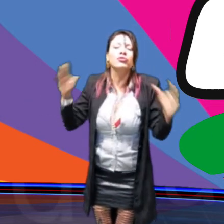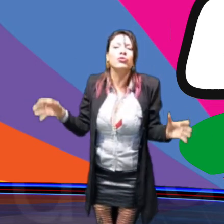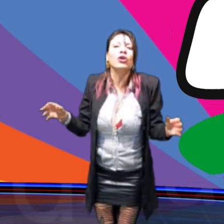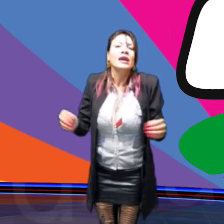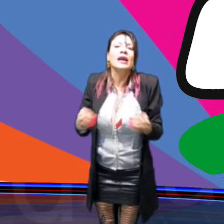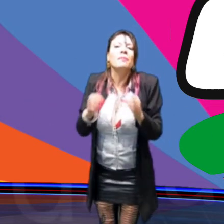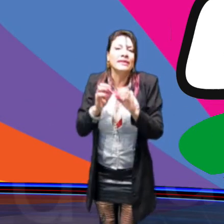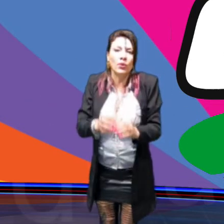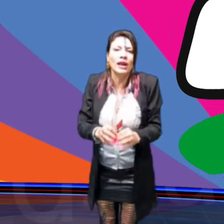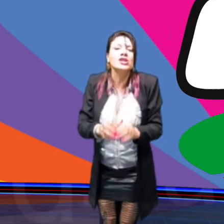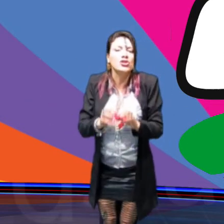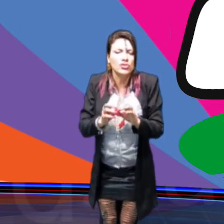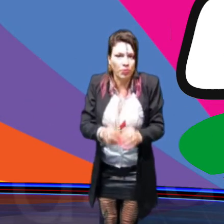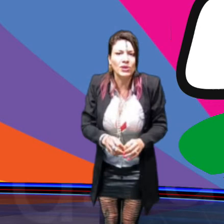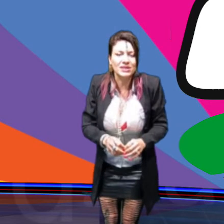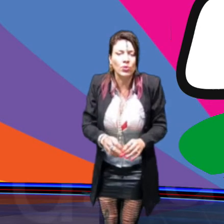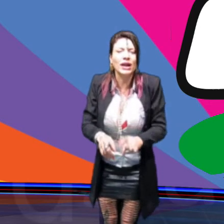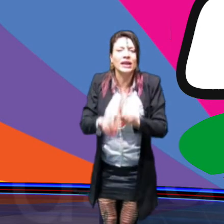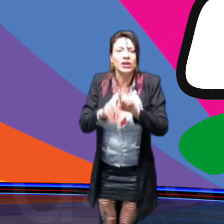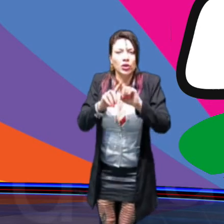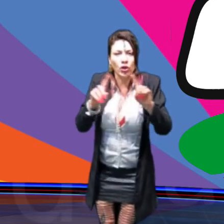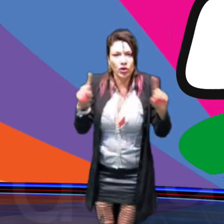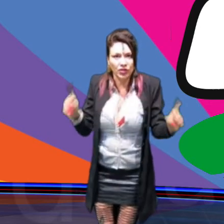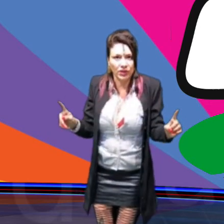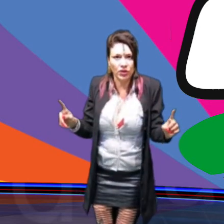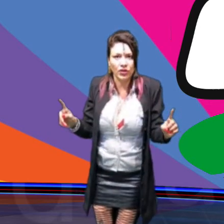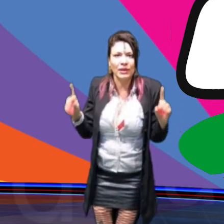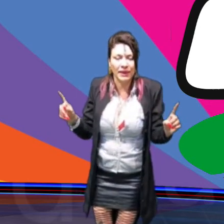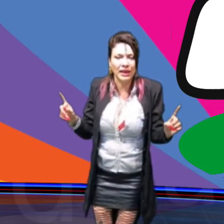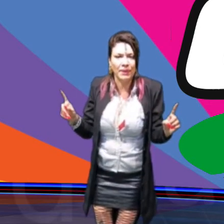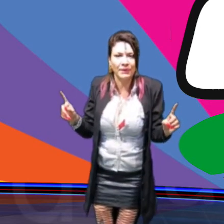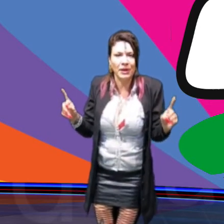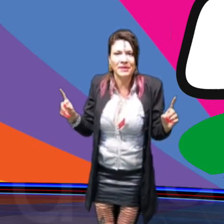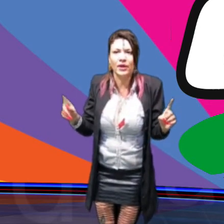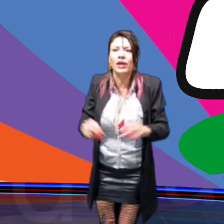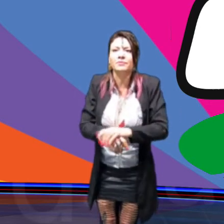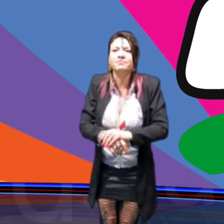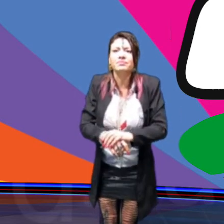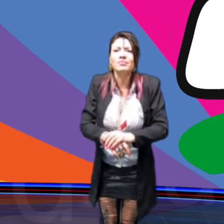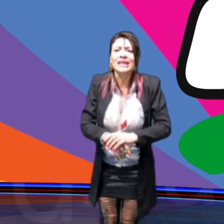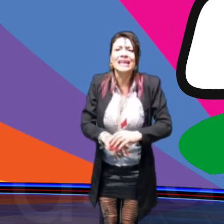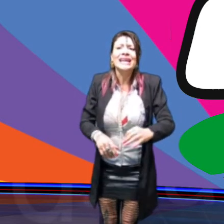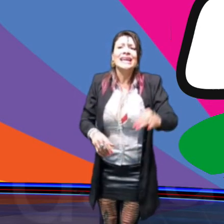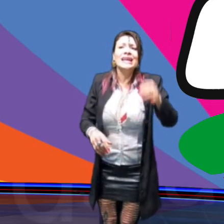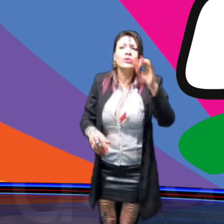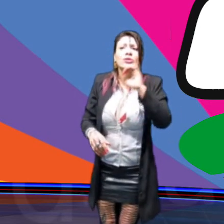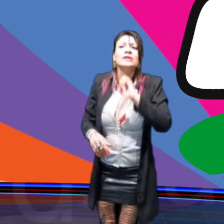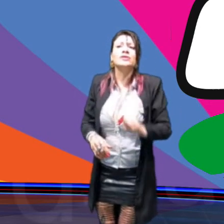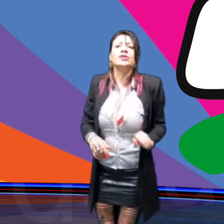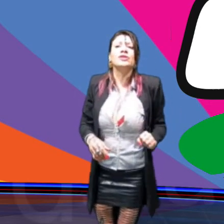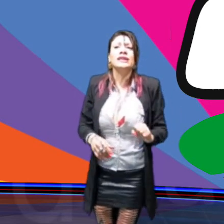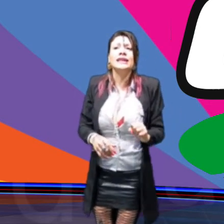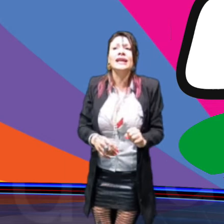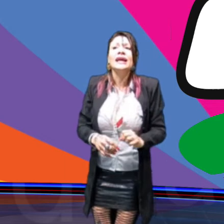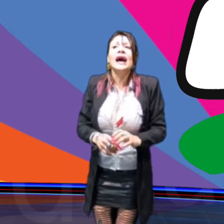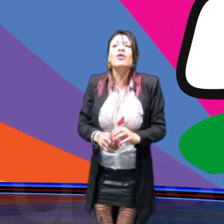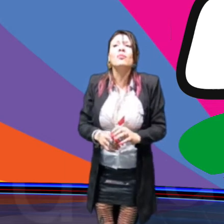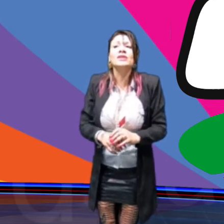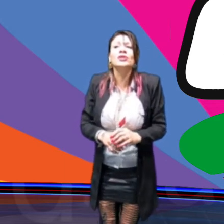futuro espectacular, y yo se los puedo asegurar en todos los sentidos de la palabra espectacular. El autor de esta historia original